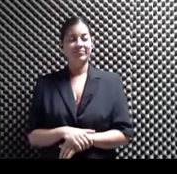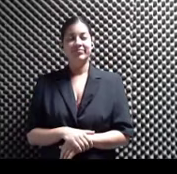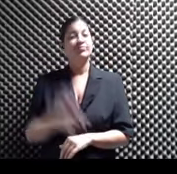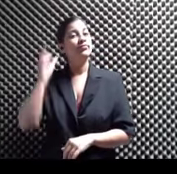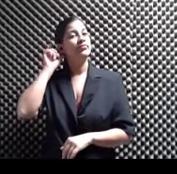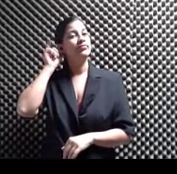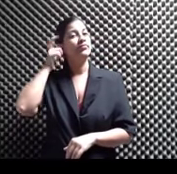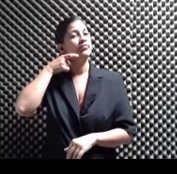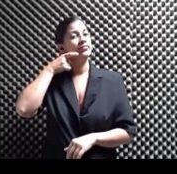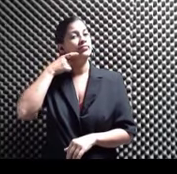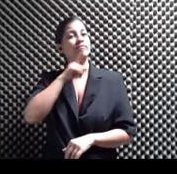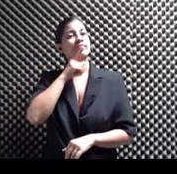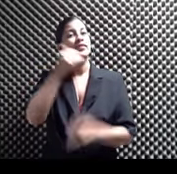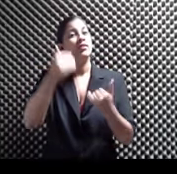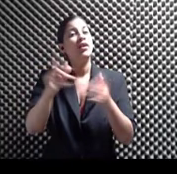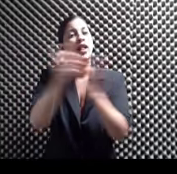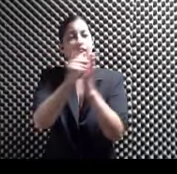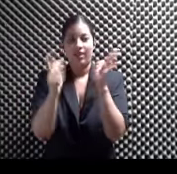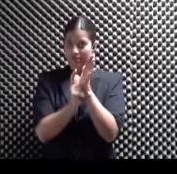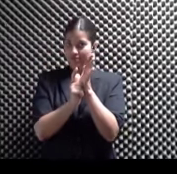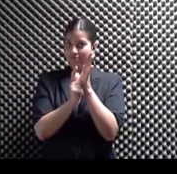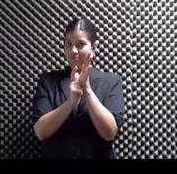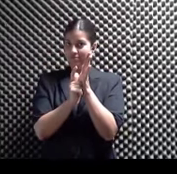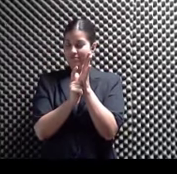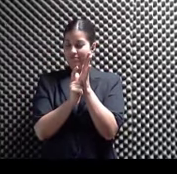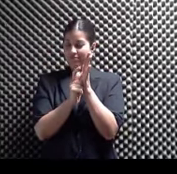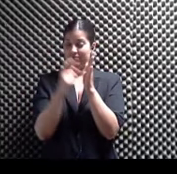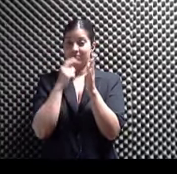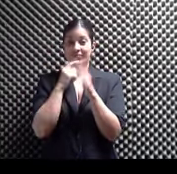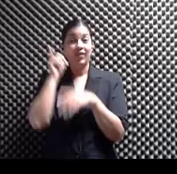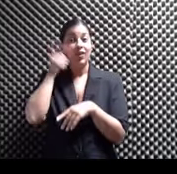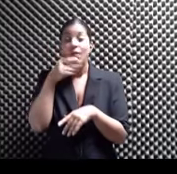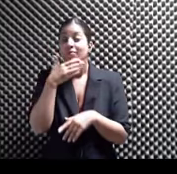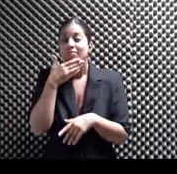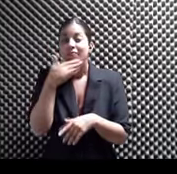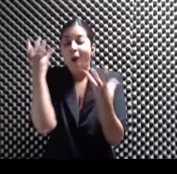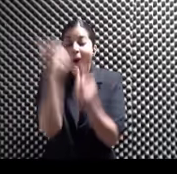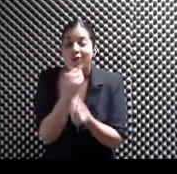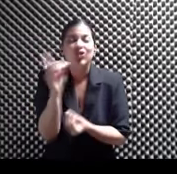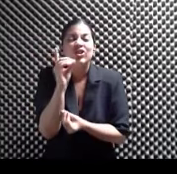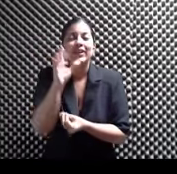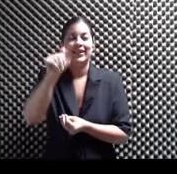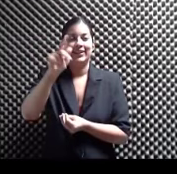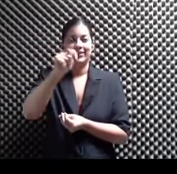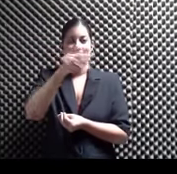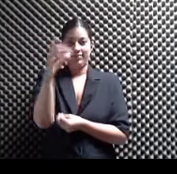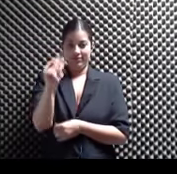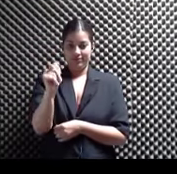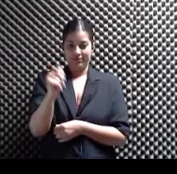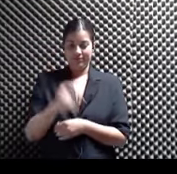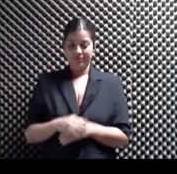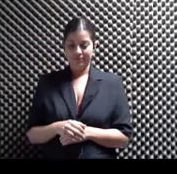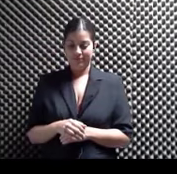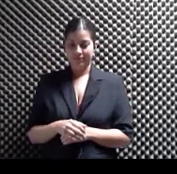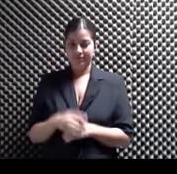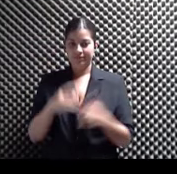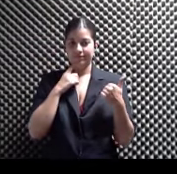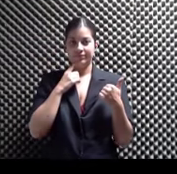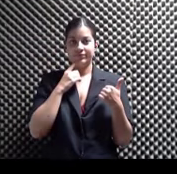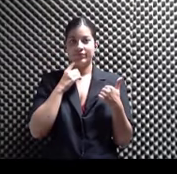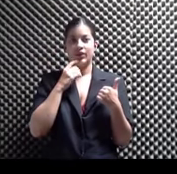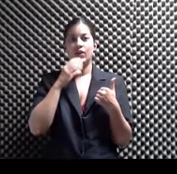el Fashion Police. En celulares hands-free es ley. Y los Bluetooth más atractivos están en AT&T. Cuarzo Blanco Inc.